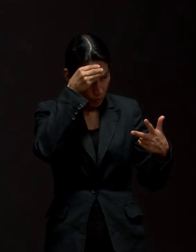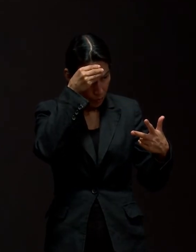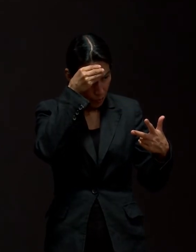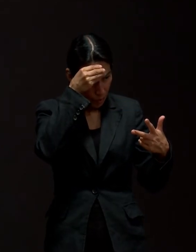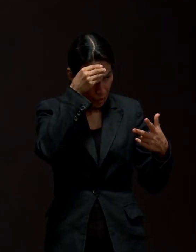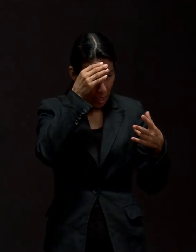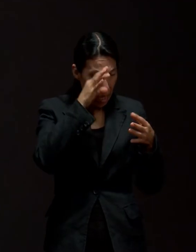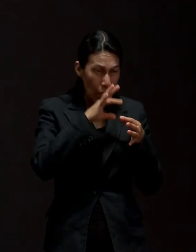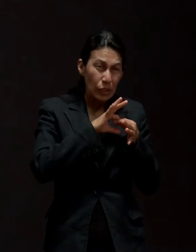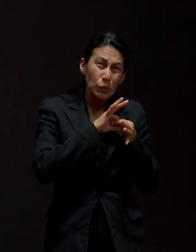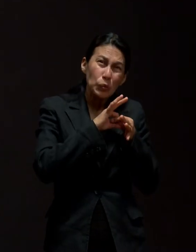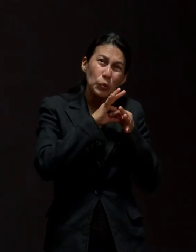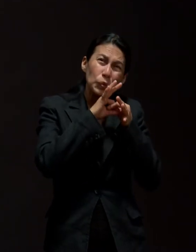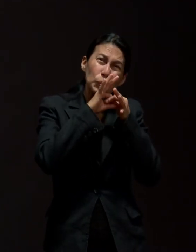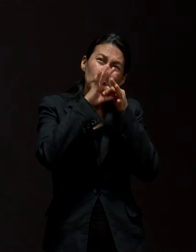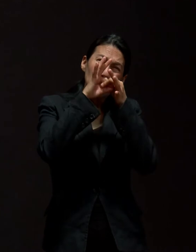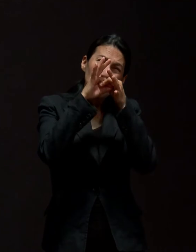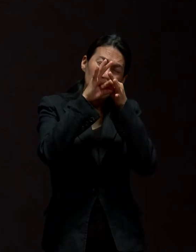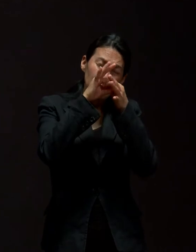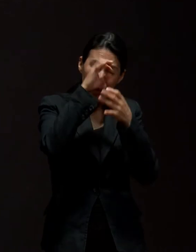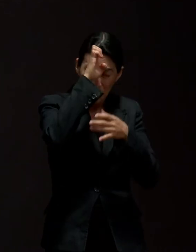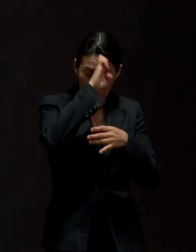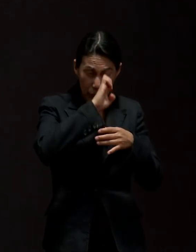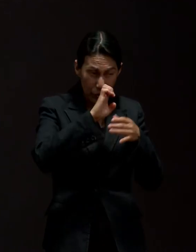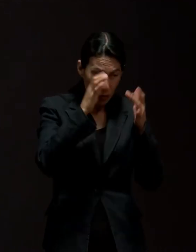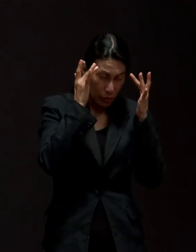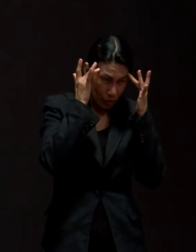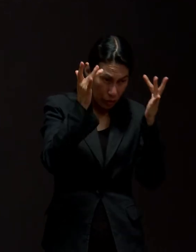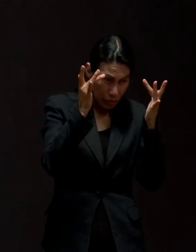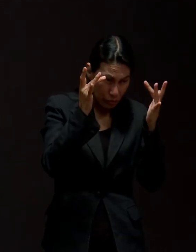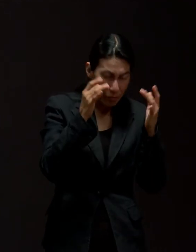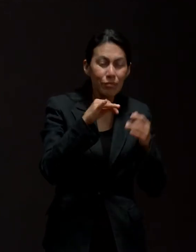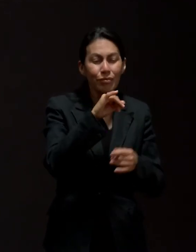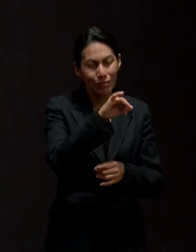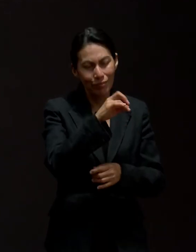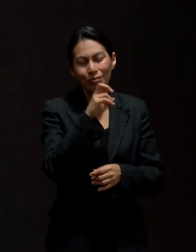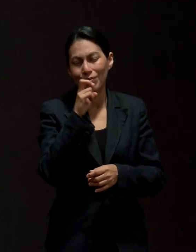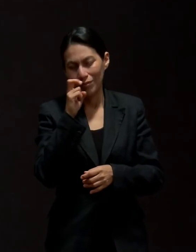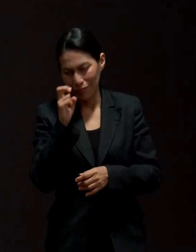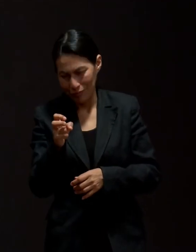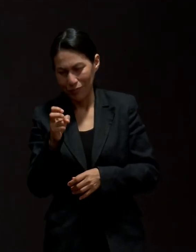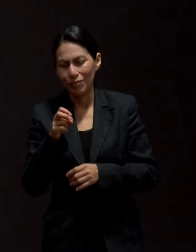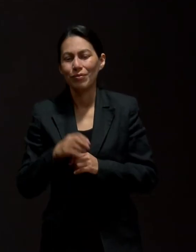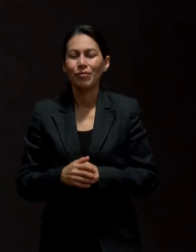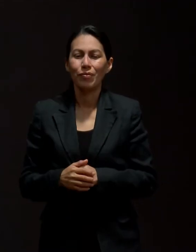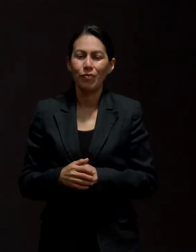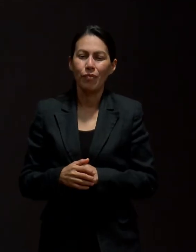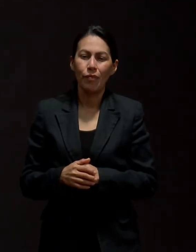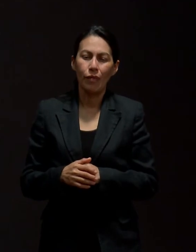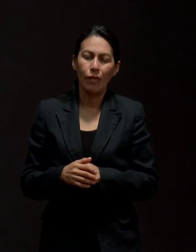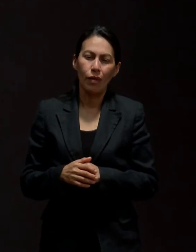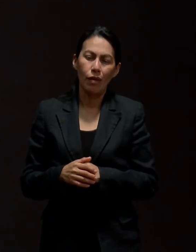a través de una mayor intimidad con el Espíritu Santo. Correcto.